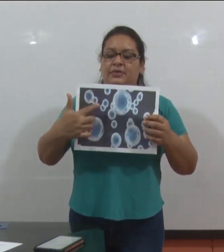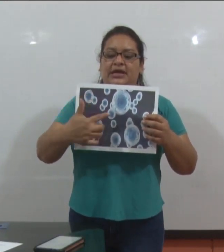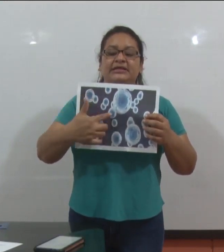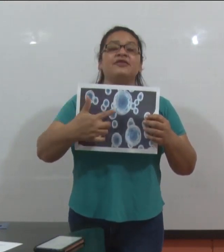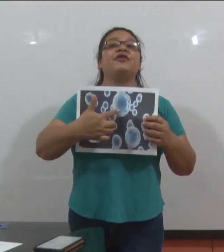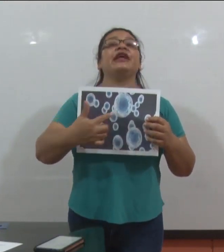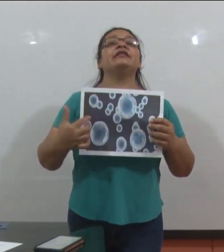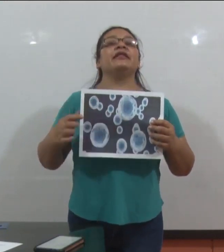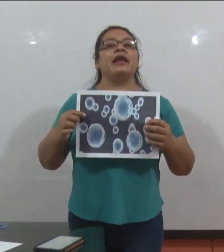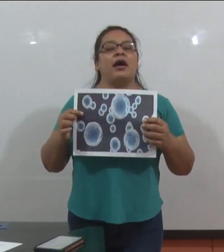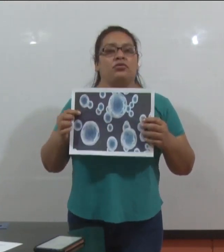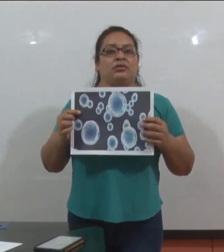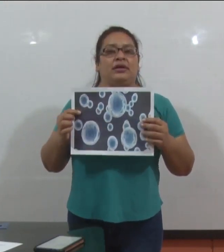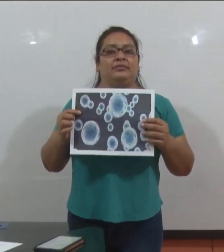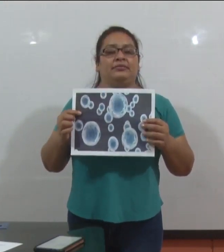es diferente de la otra.